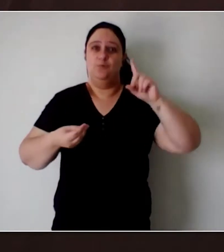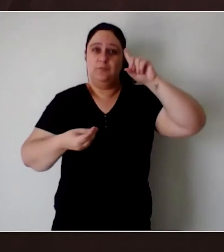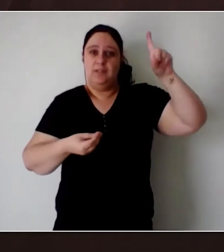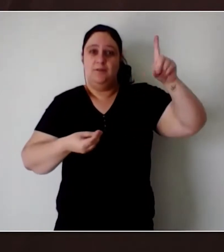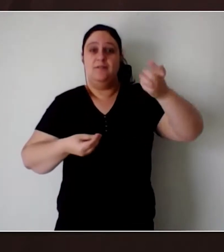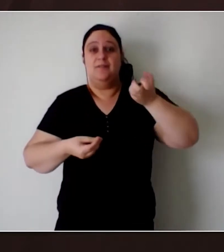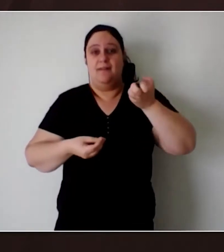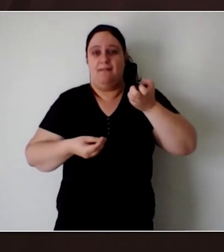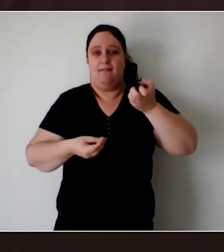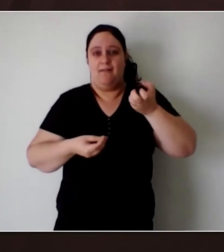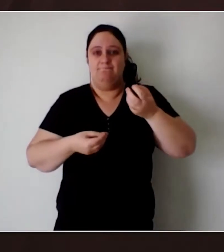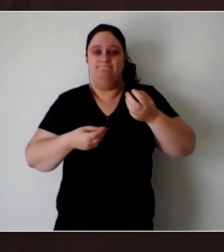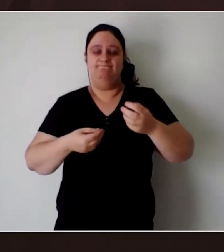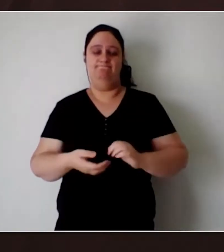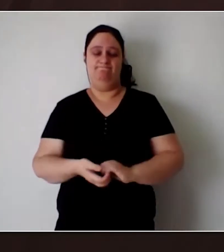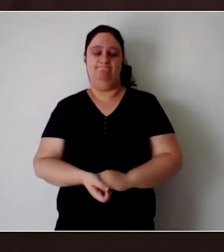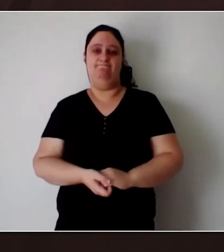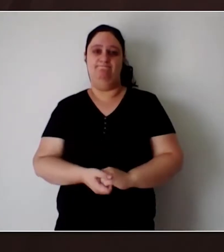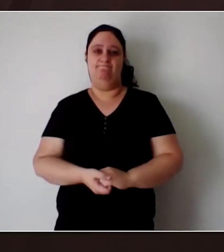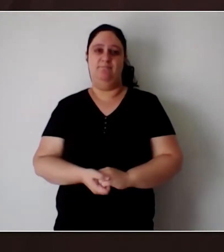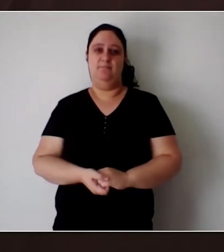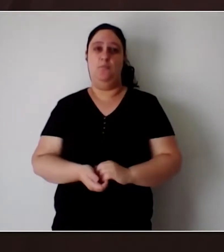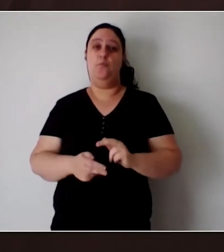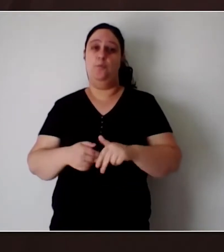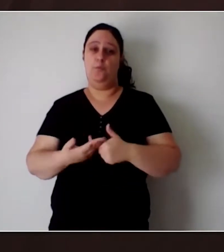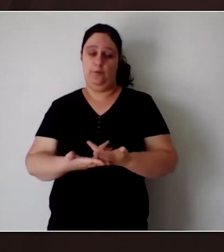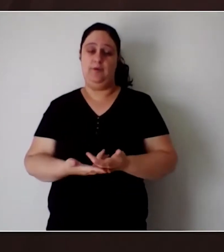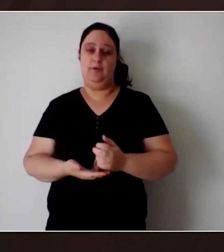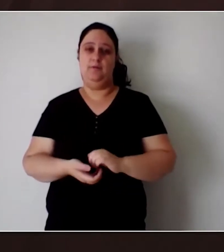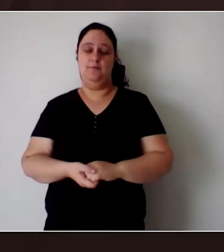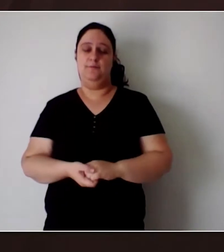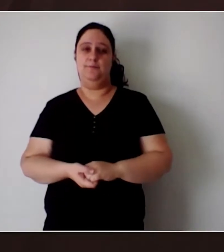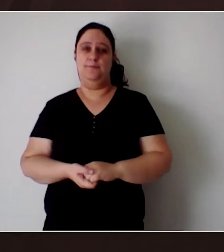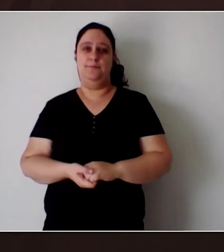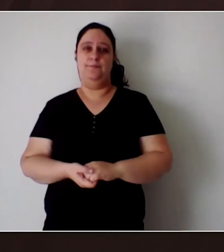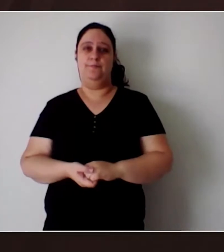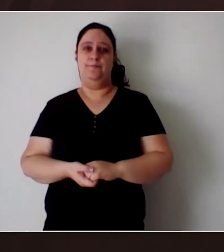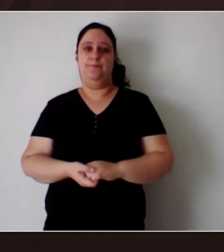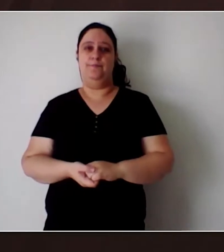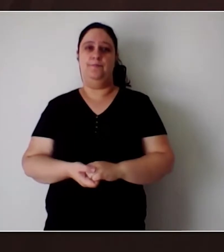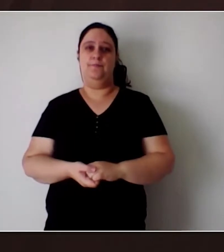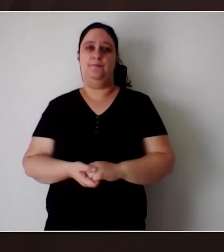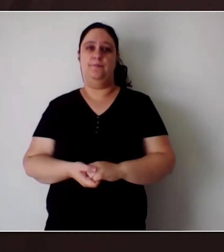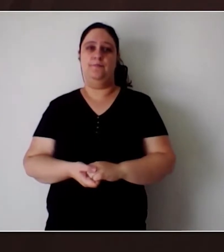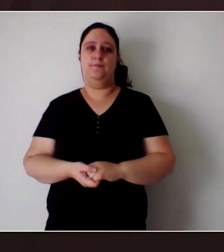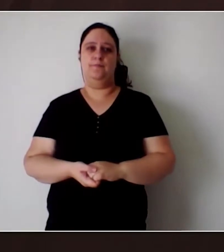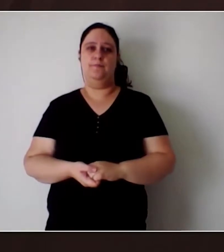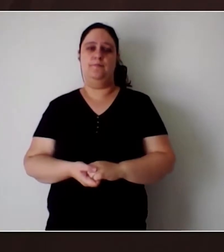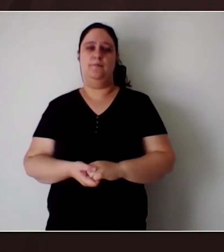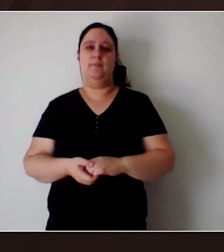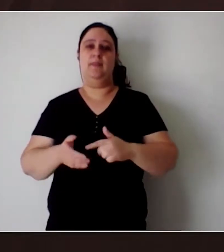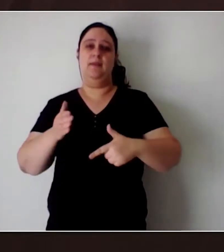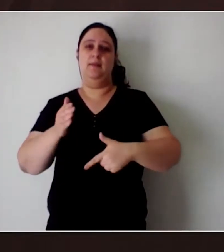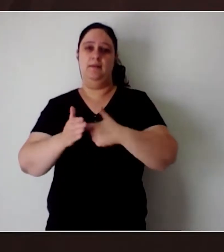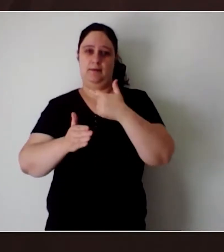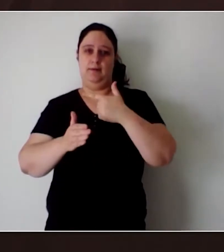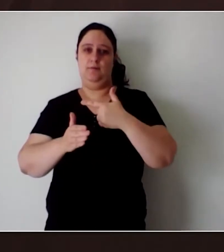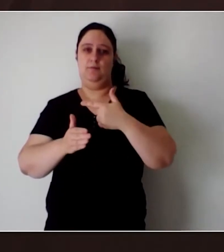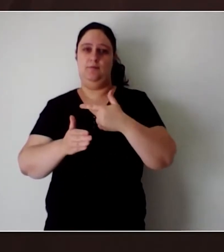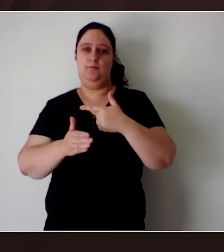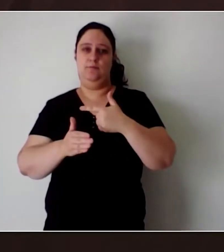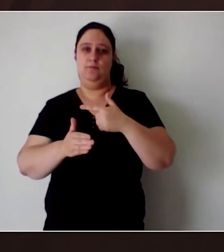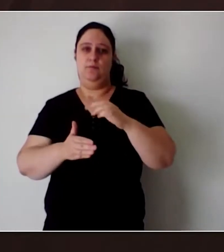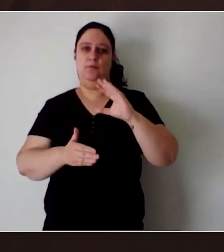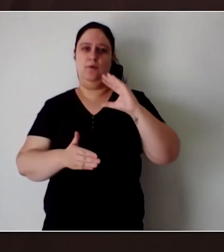que um versículo conhecido nosso, segundo o livro de Crônicas, capítulo 20, versículo 20,